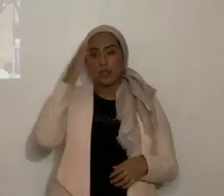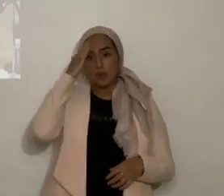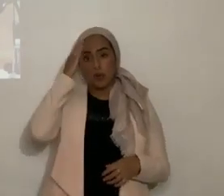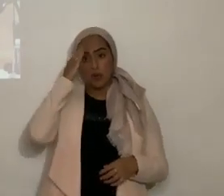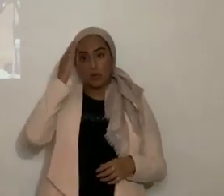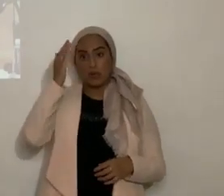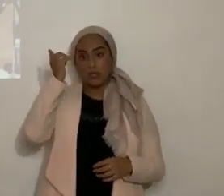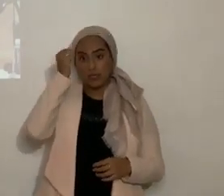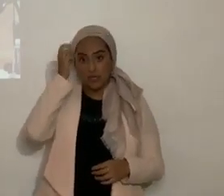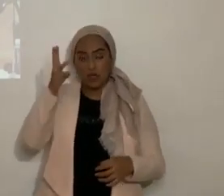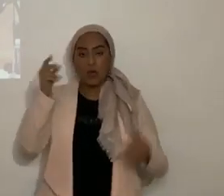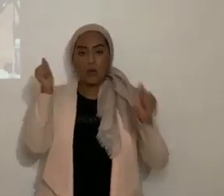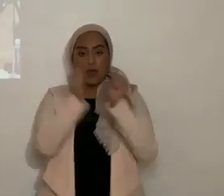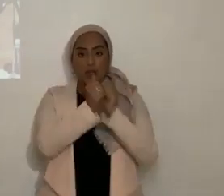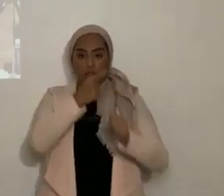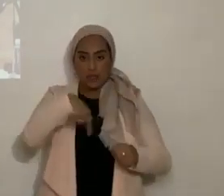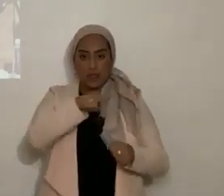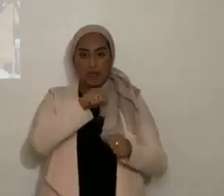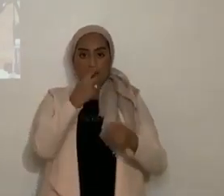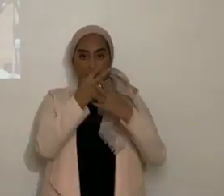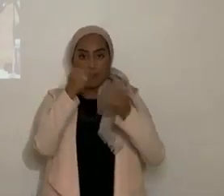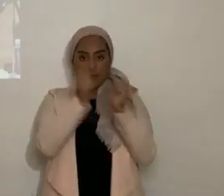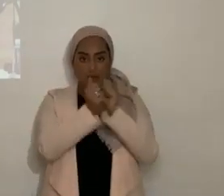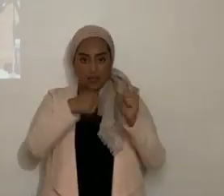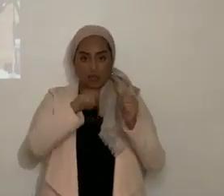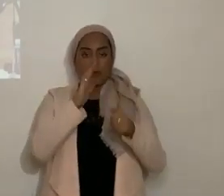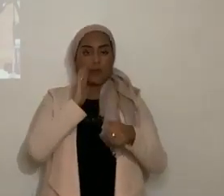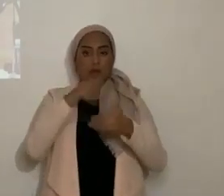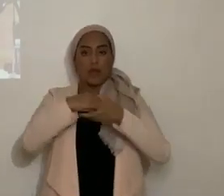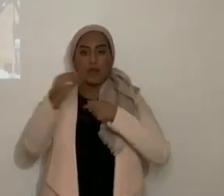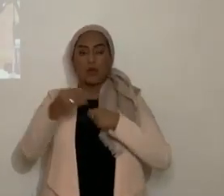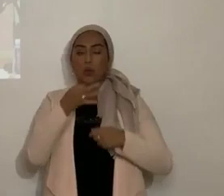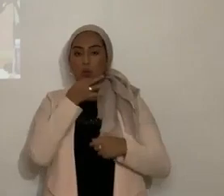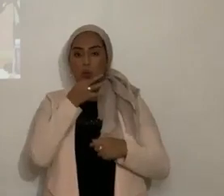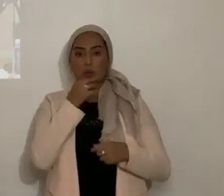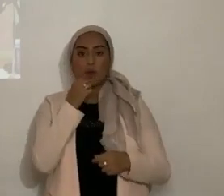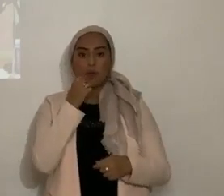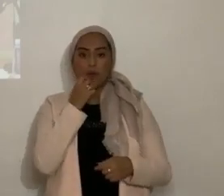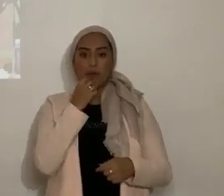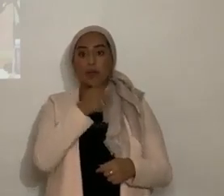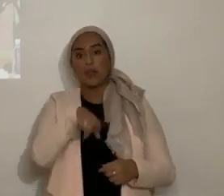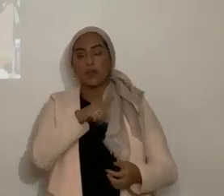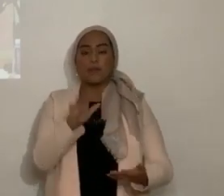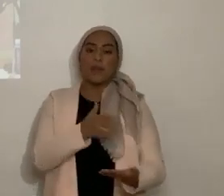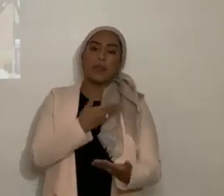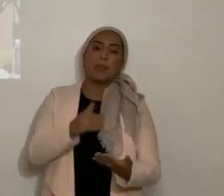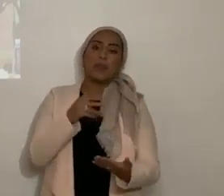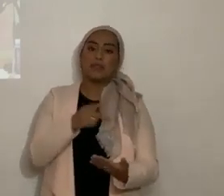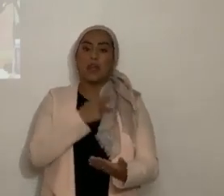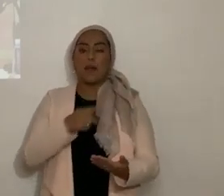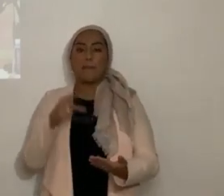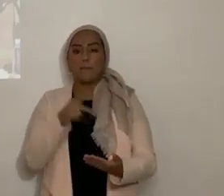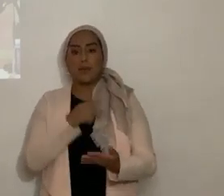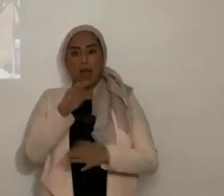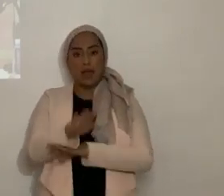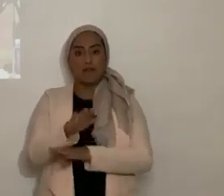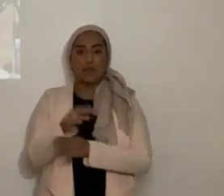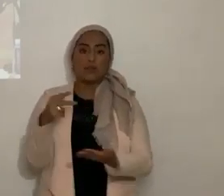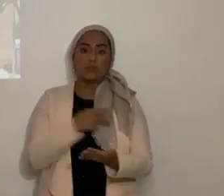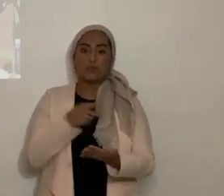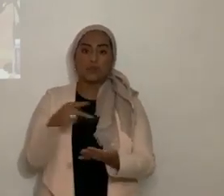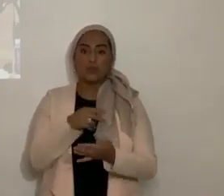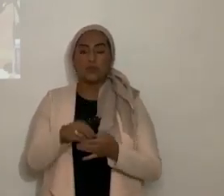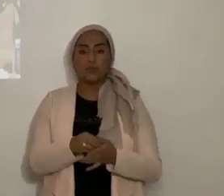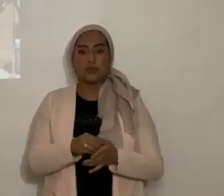que Yahweh estaba ahí, en la cárcel, con ellos y que los iba a sacar pronto. Entonces se pusieron a cantar salmos a la medianoche.